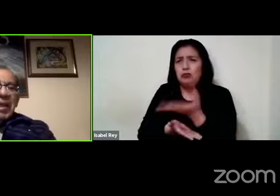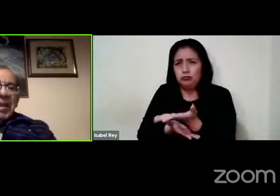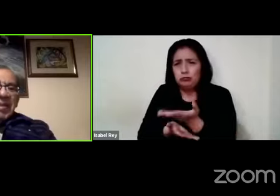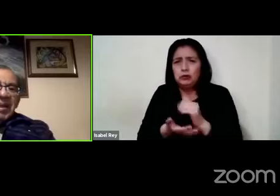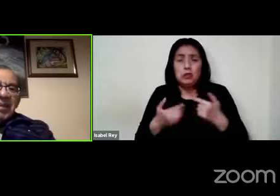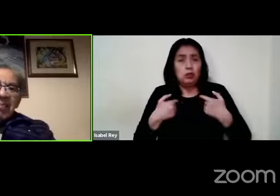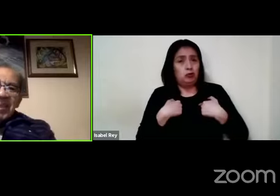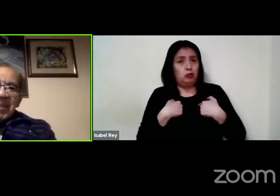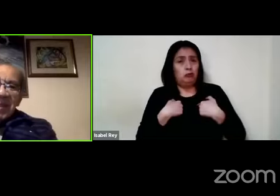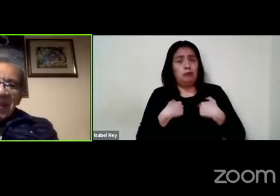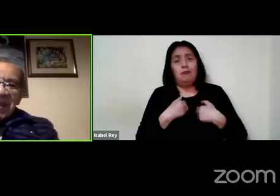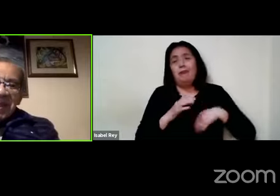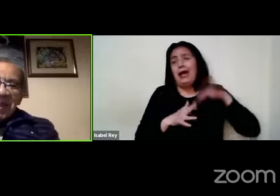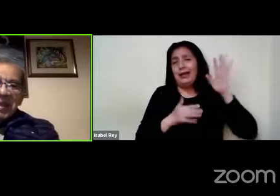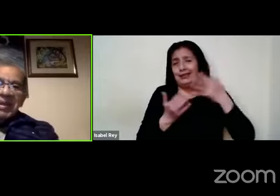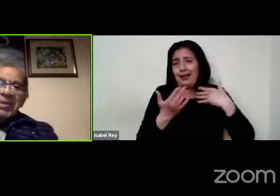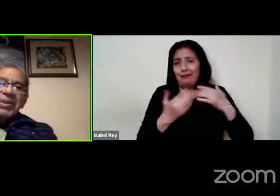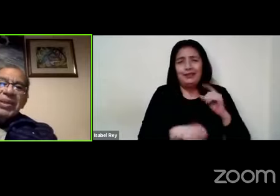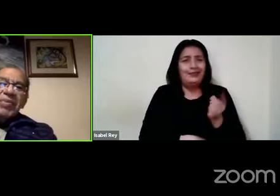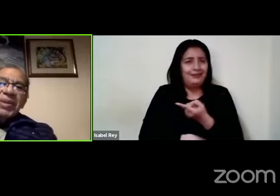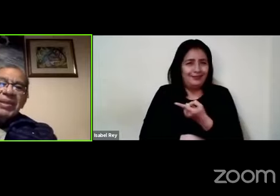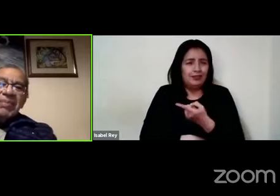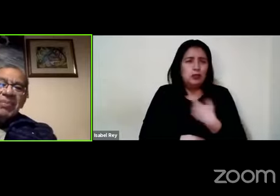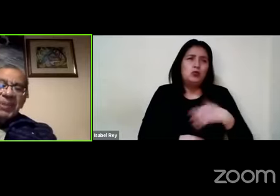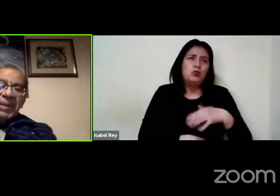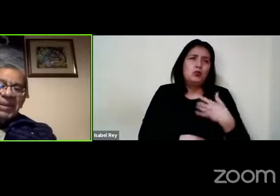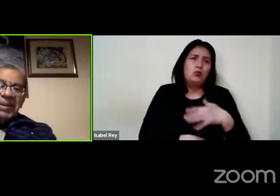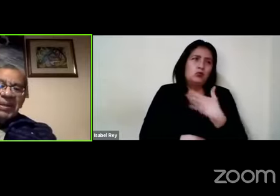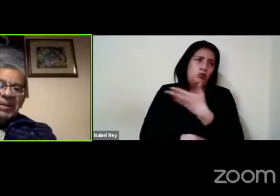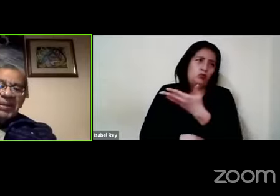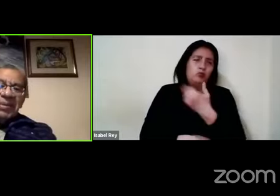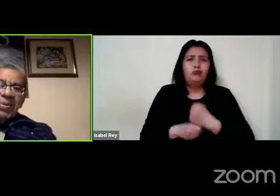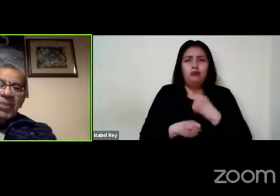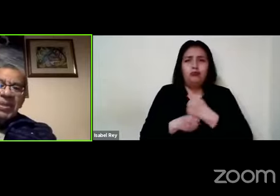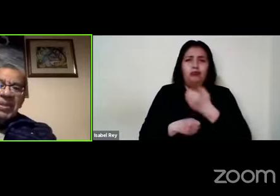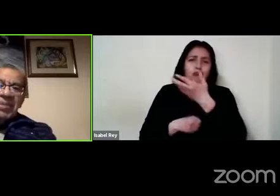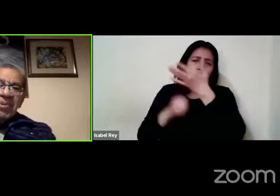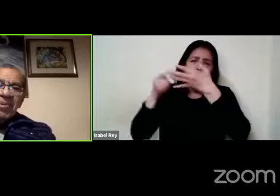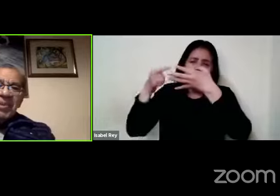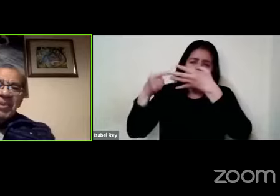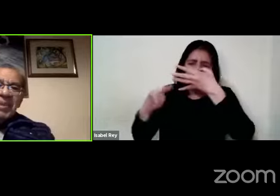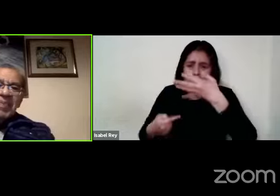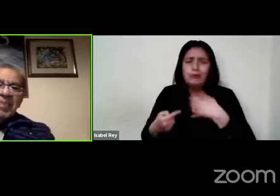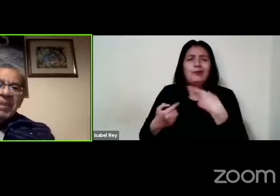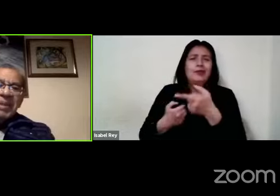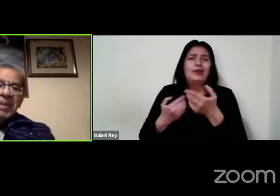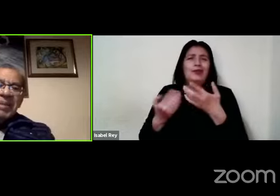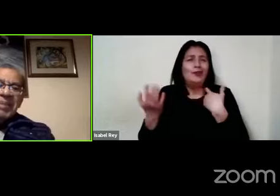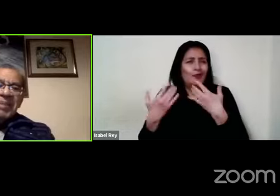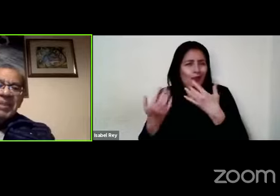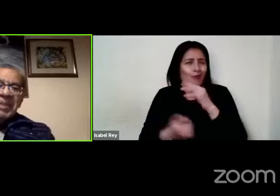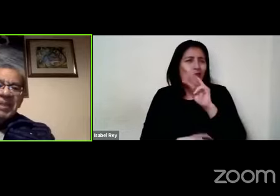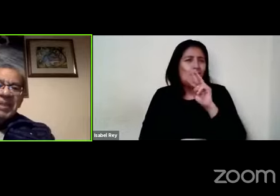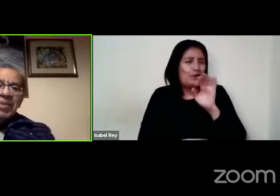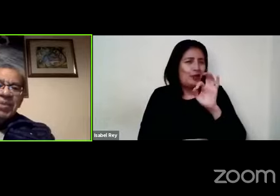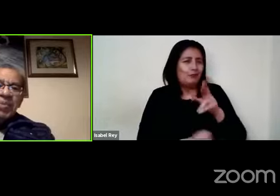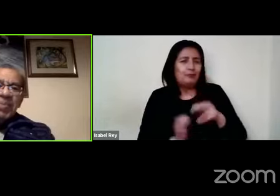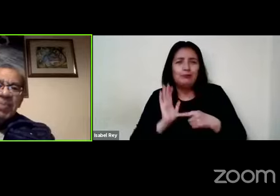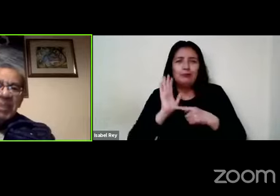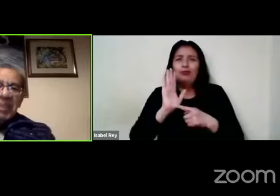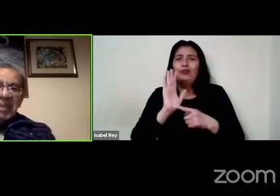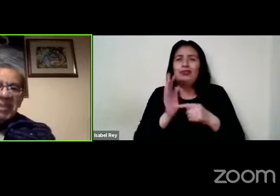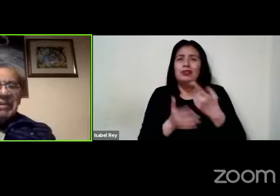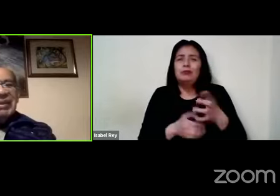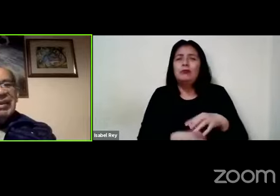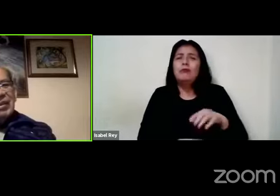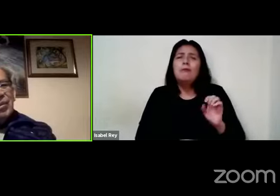voy a hablar más de la trayectoria de Walter, porque con Walter hemos coordinado para presentarles un